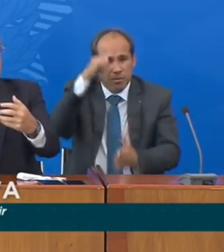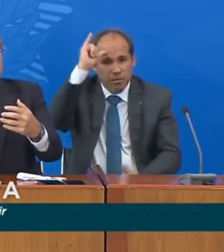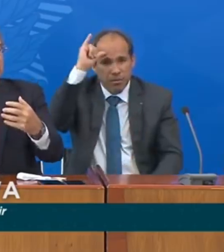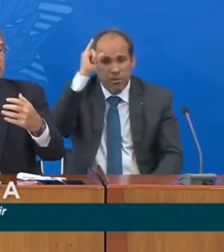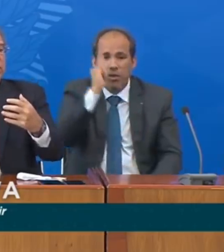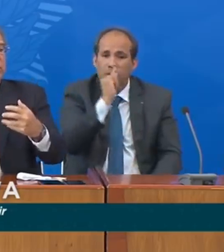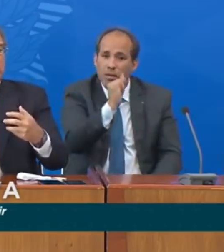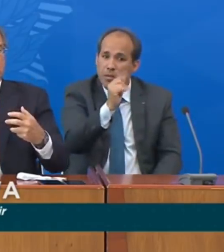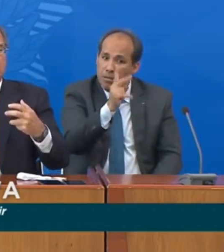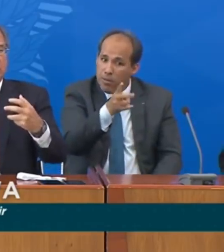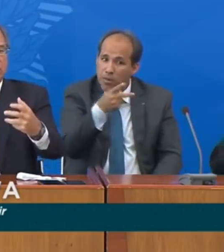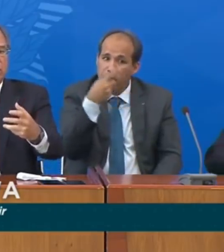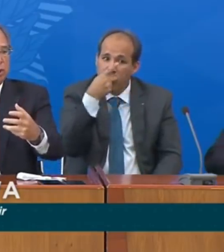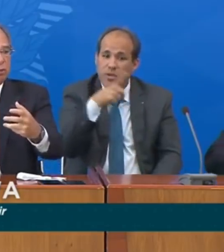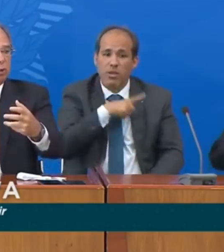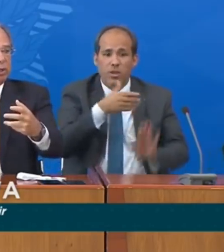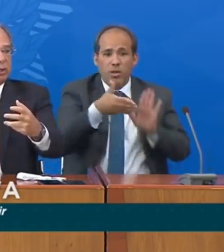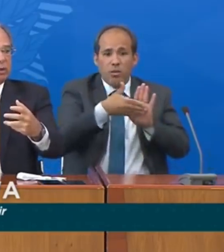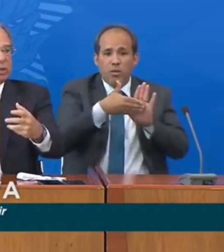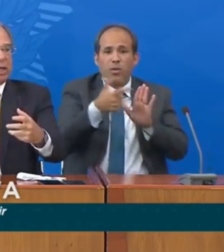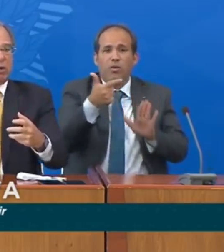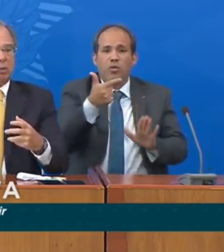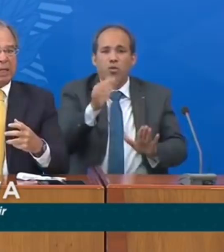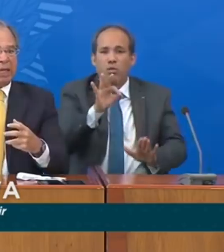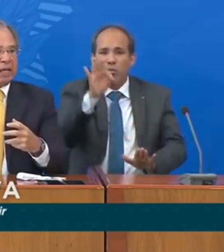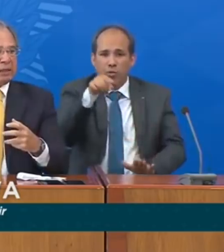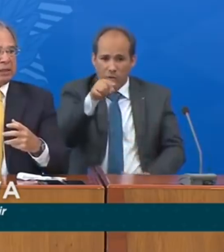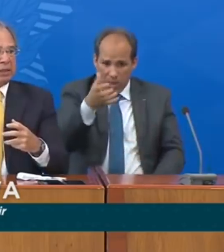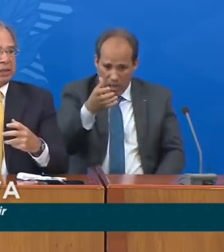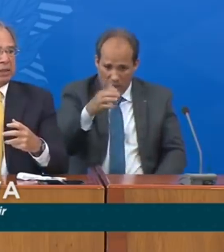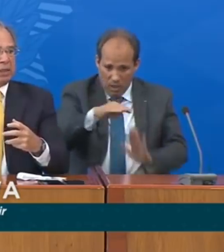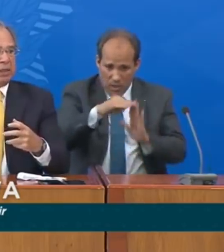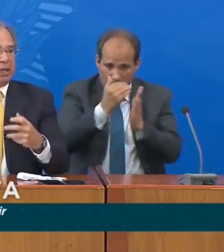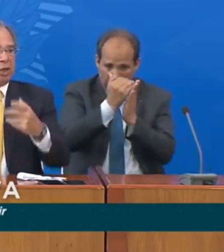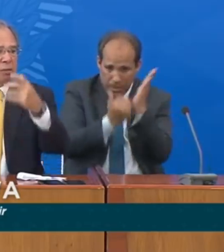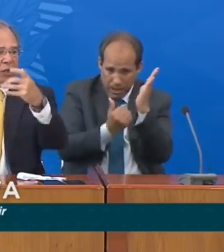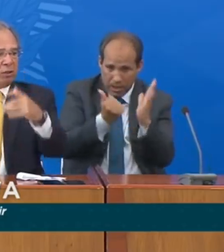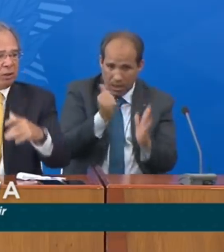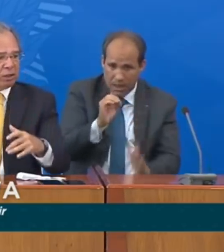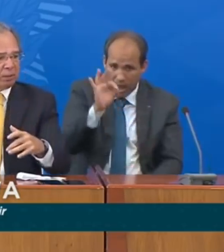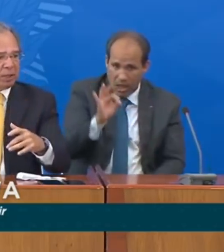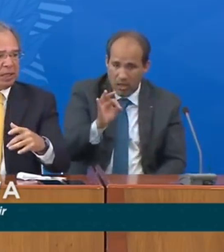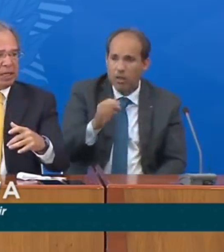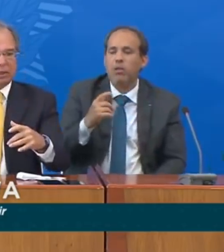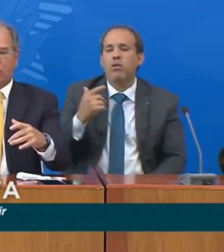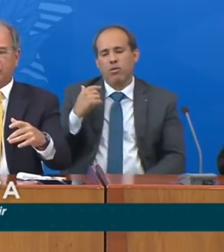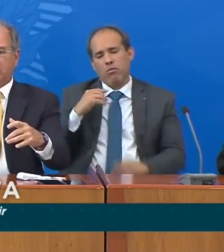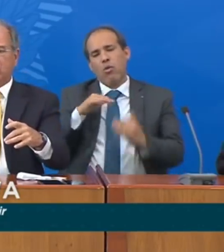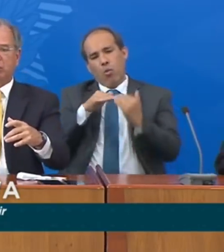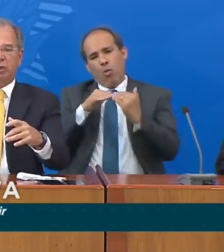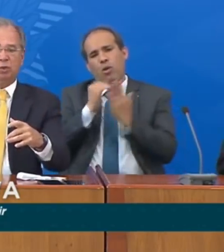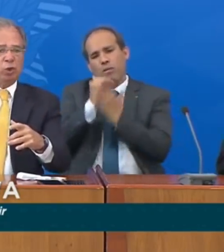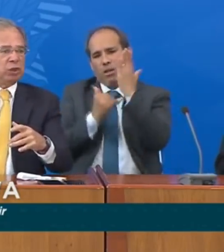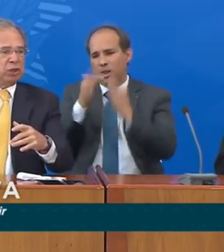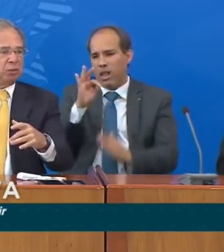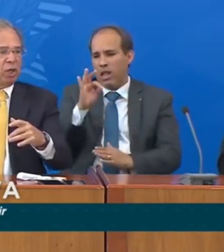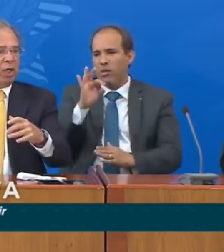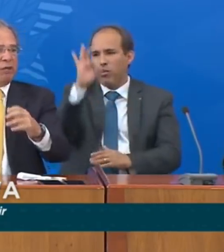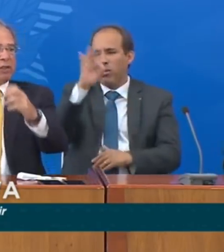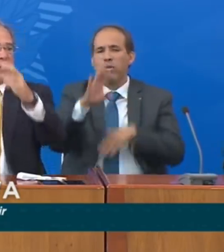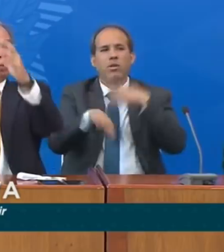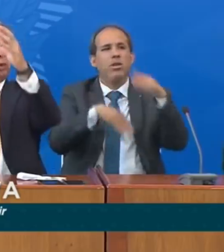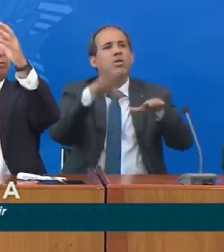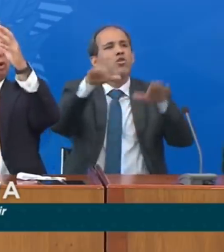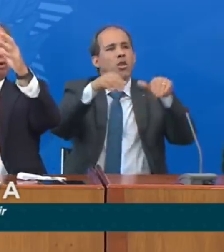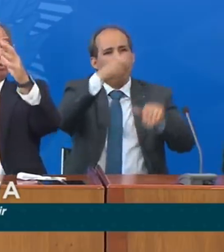falando, olha, nós temos uma proposta de 12%, vocês querem cobrar 10%? E aí nós baixamos a nossa para 10% e convidamos depois os municípios